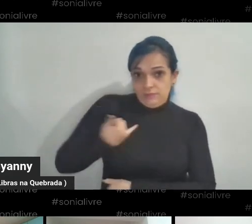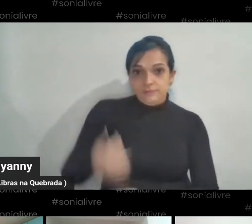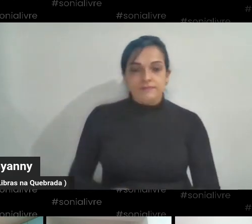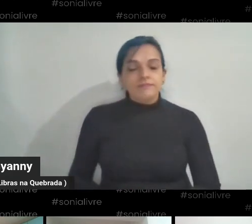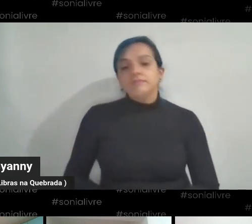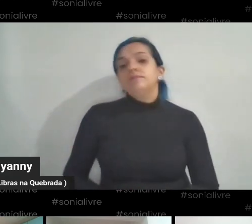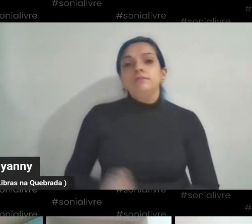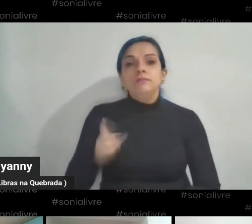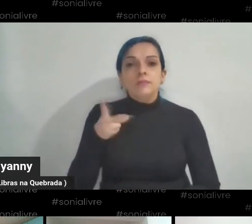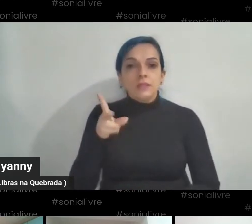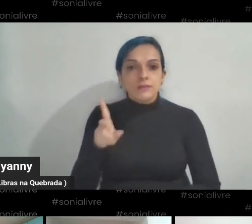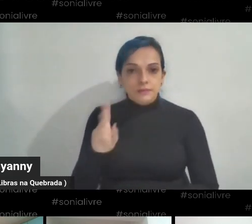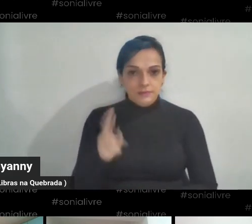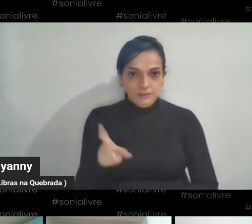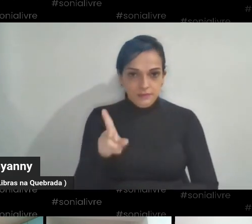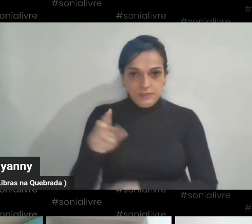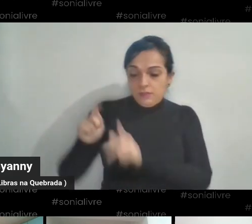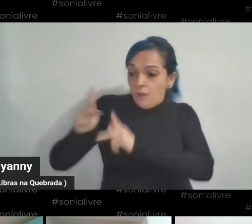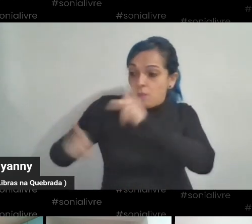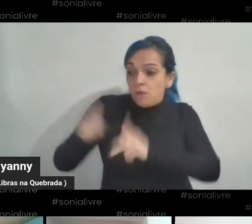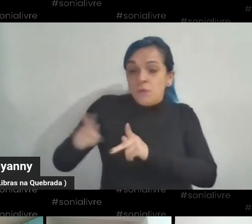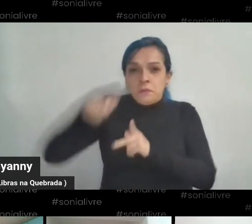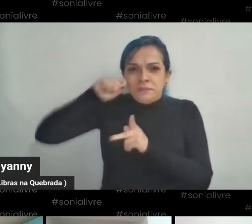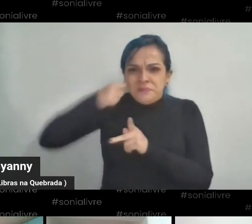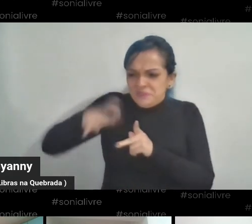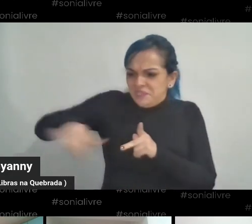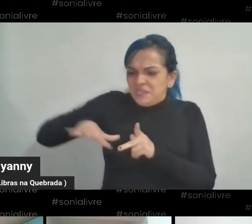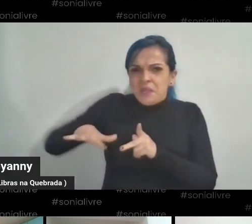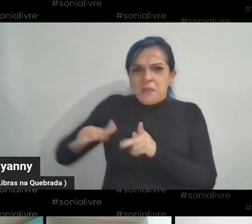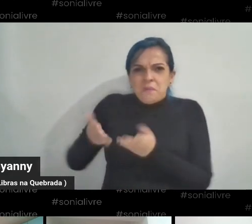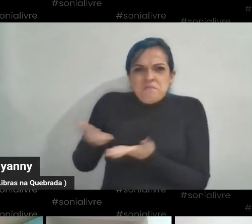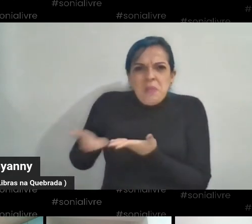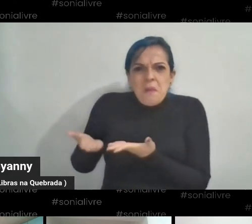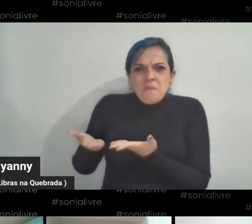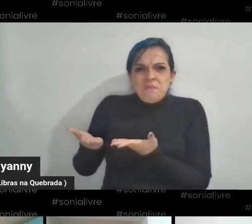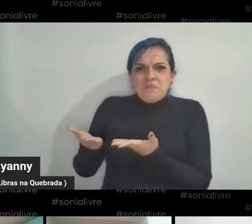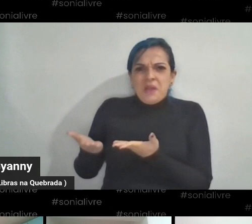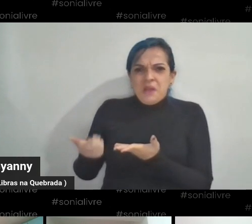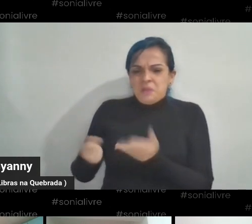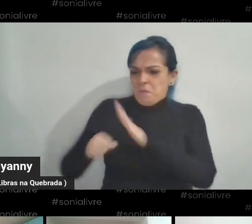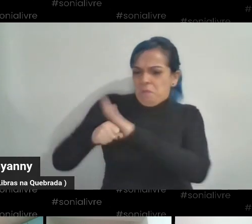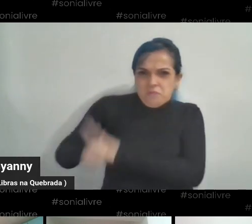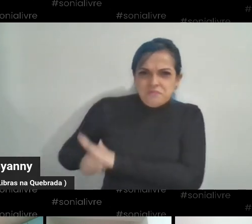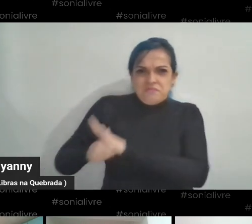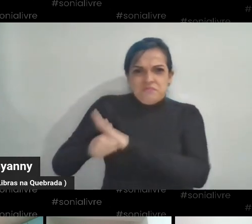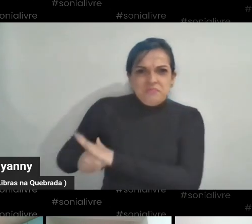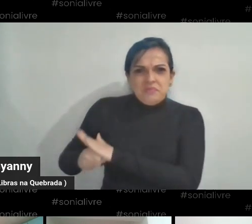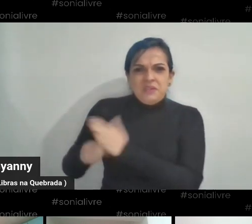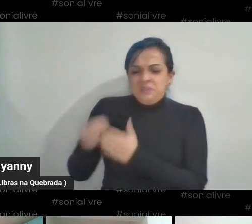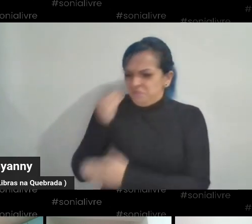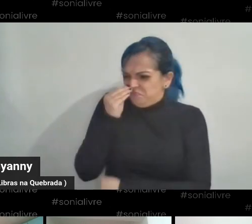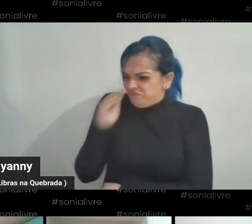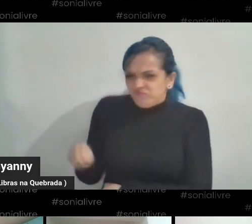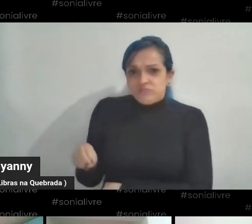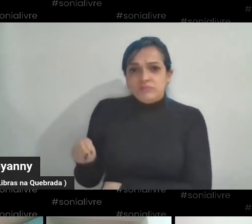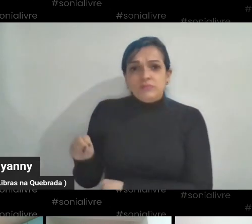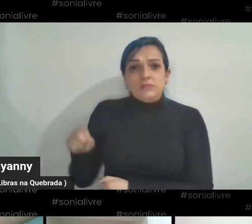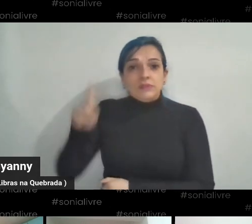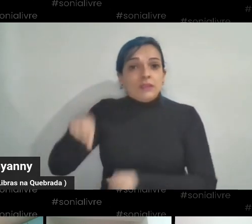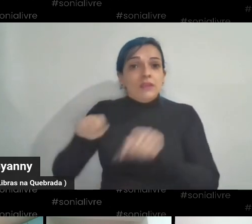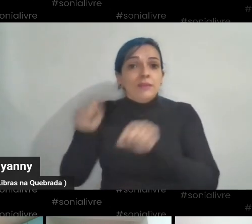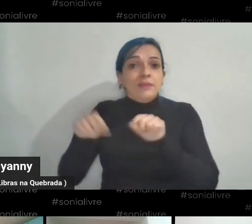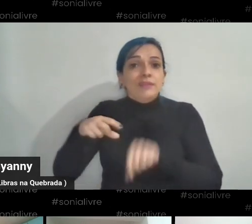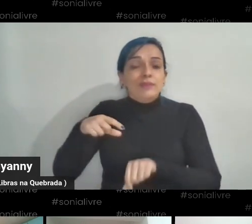negro foi tratado assim, como animais, né? É como se a cor da nossa